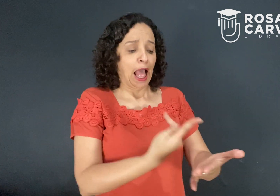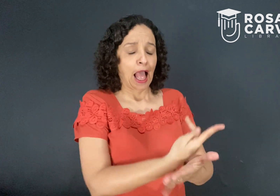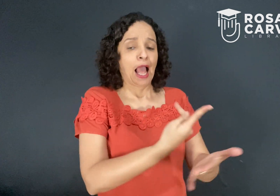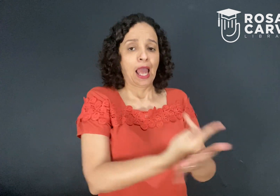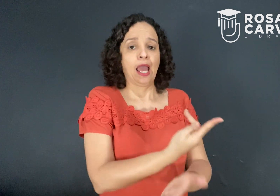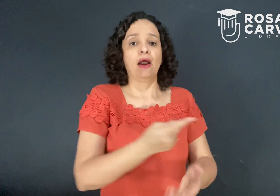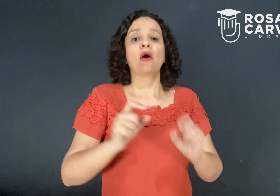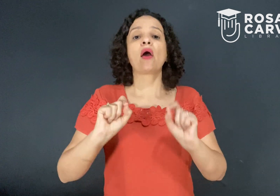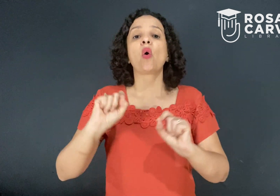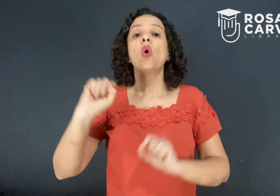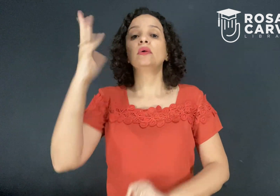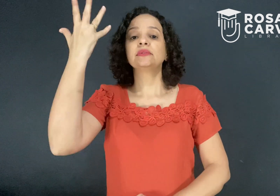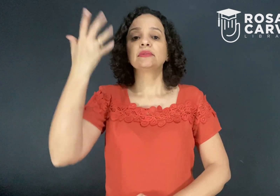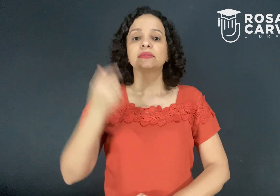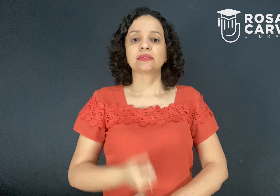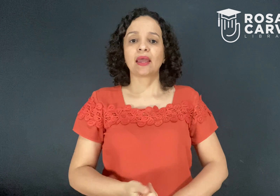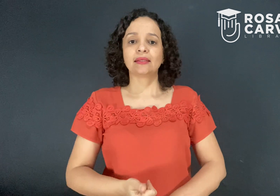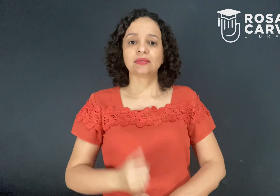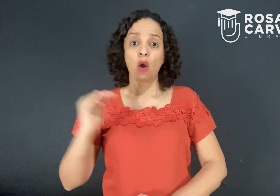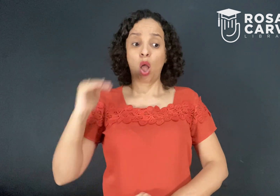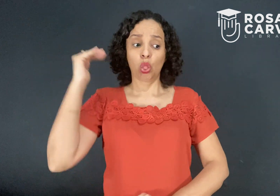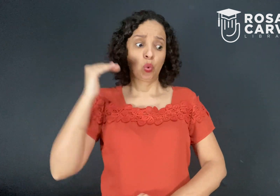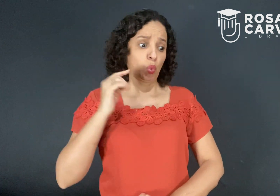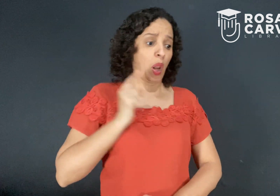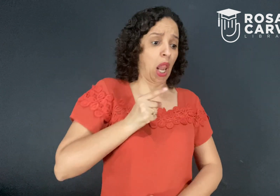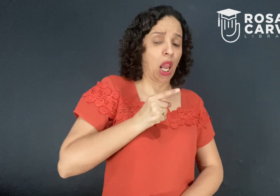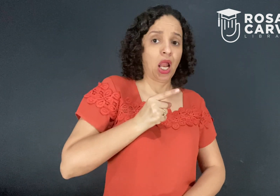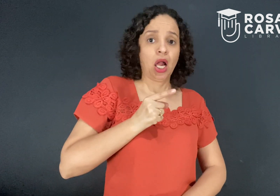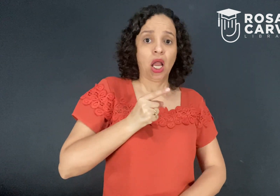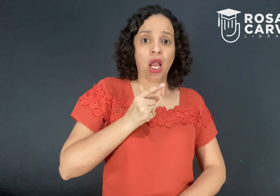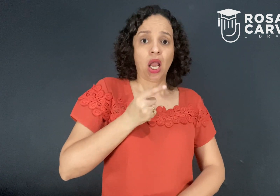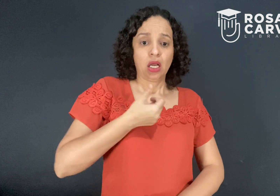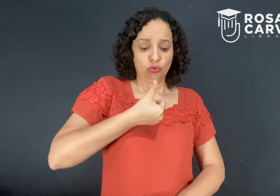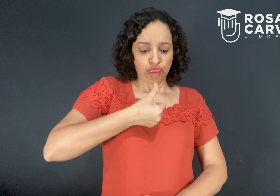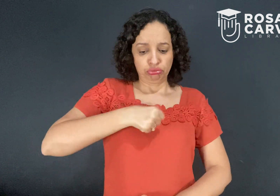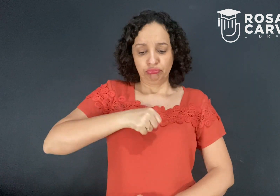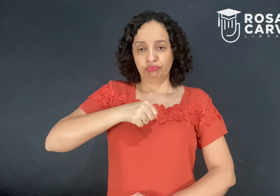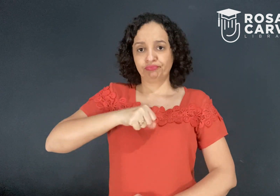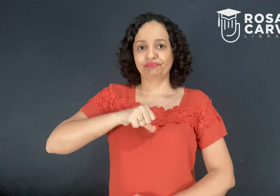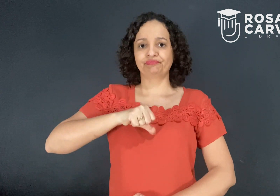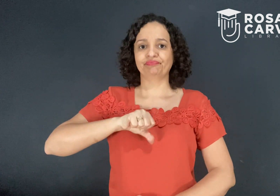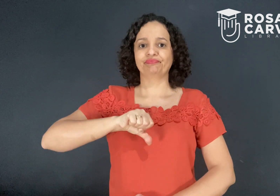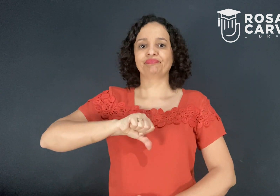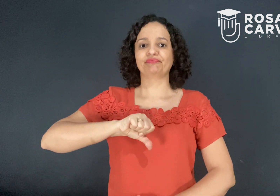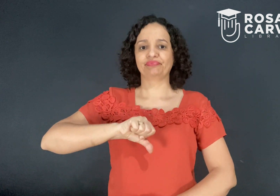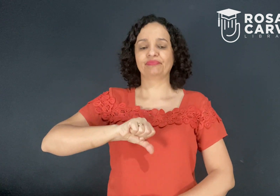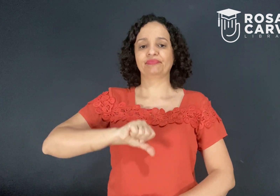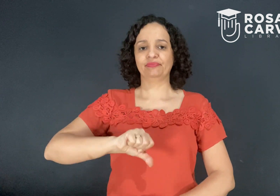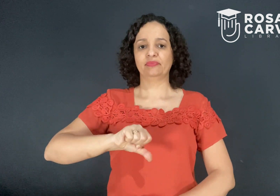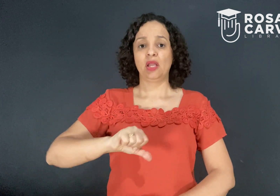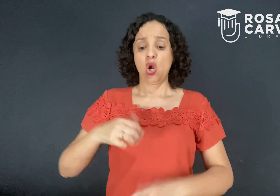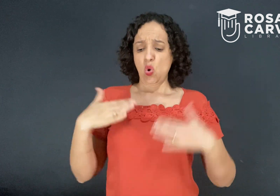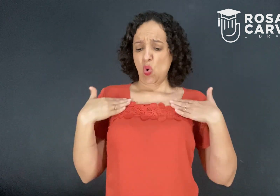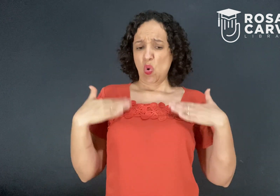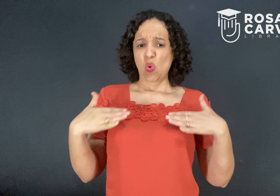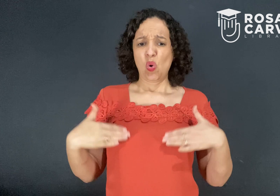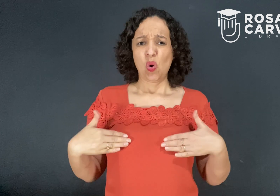né? E aí a autoestima ela foi cada vez mais sendo rebaixada e o